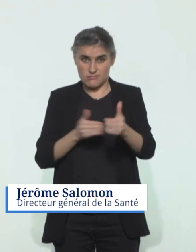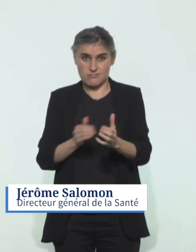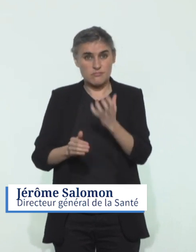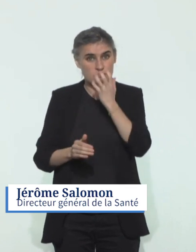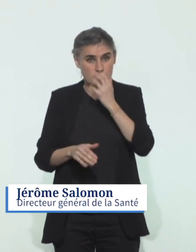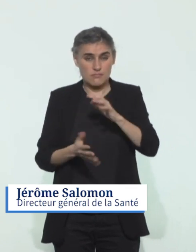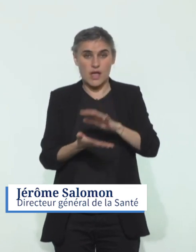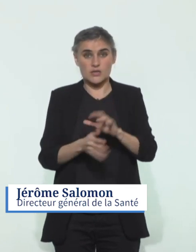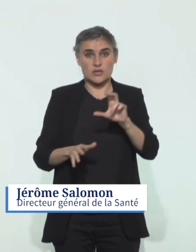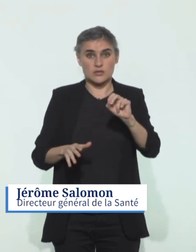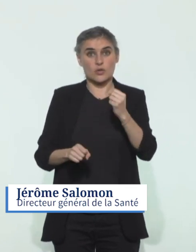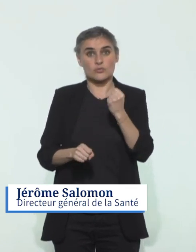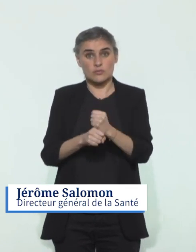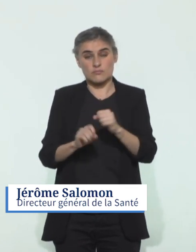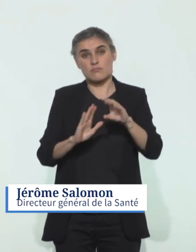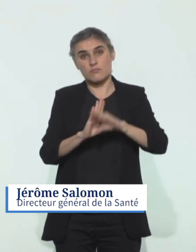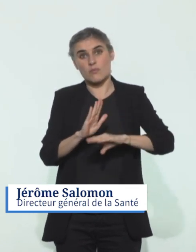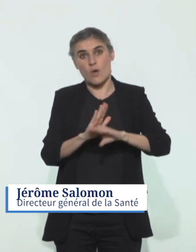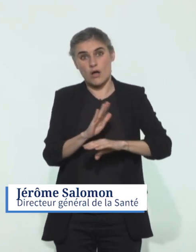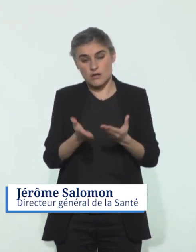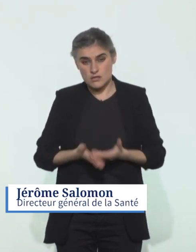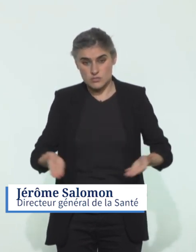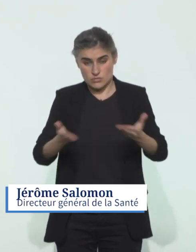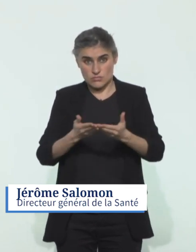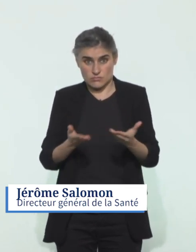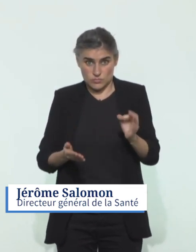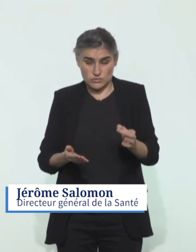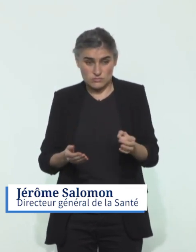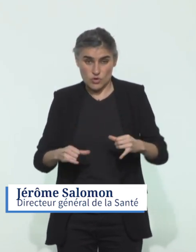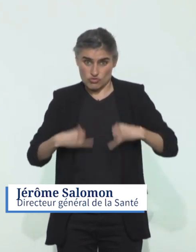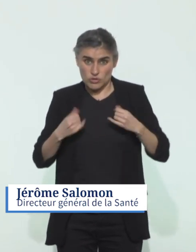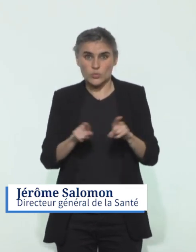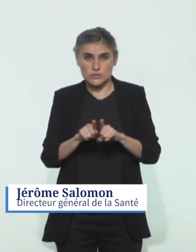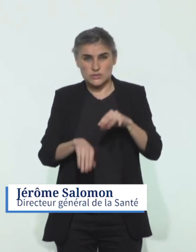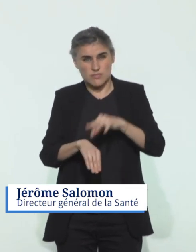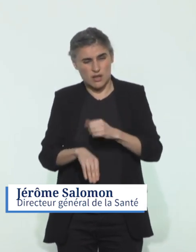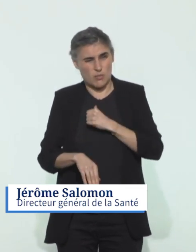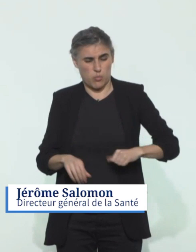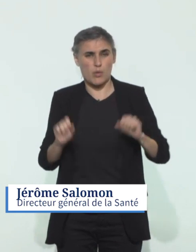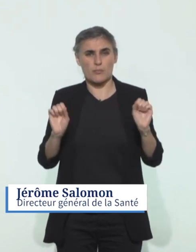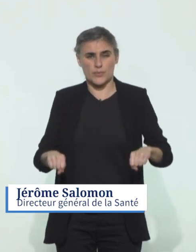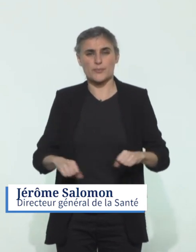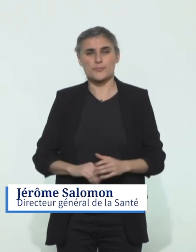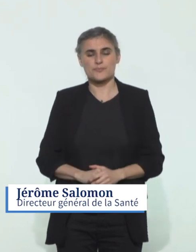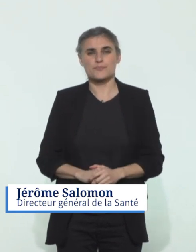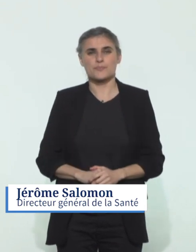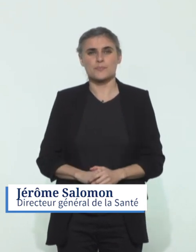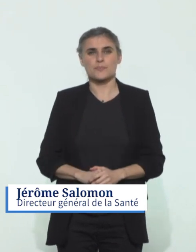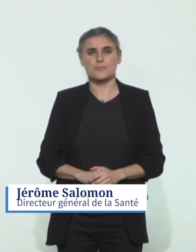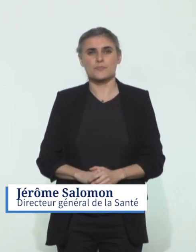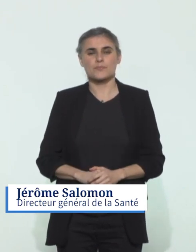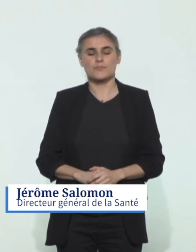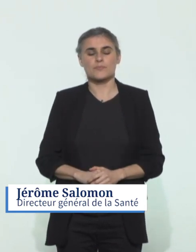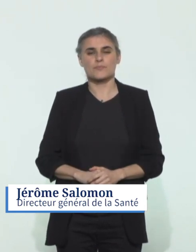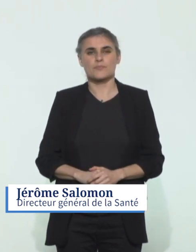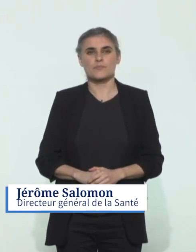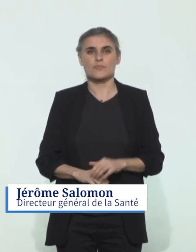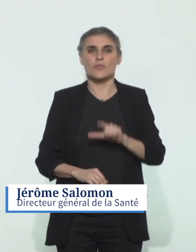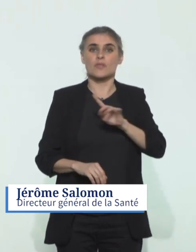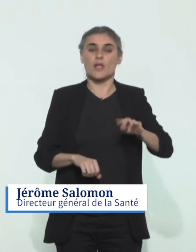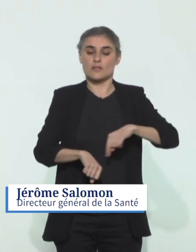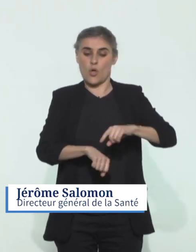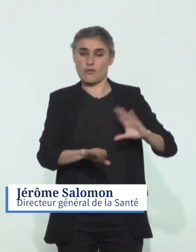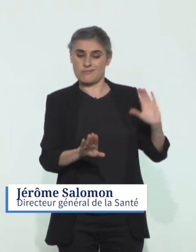qui ont moins de 30 ans et donc, dans certaines situations, les jeunes peuvent être touchés gravement. Au cours des dernières 24